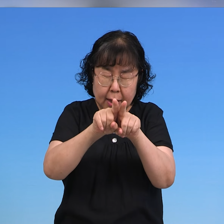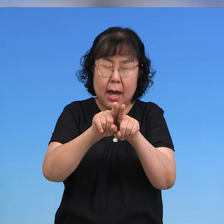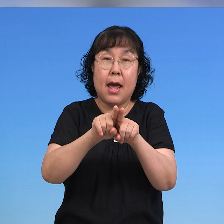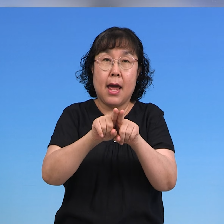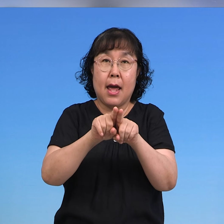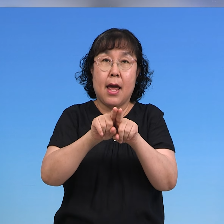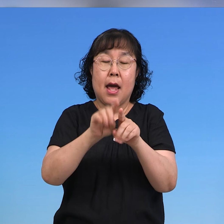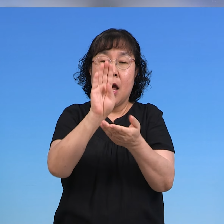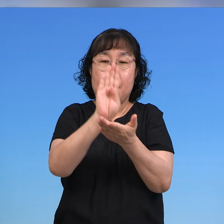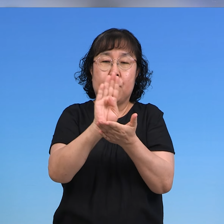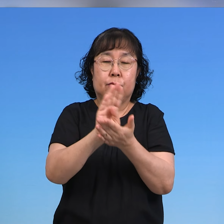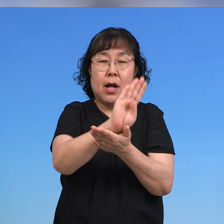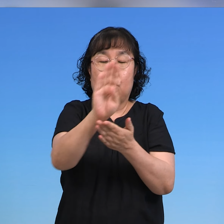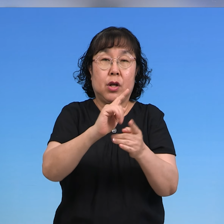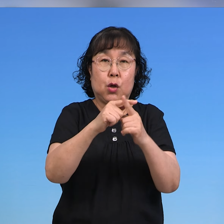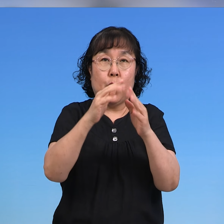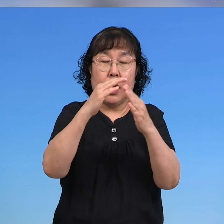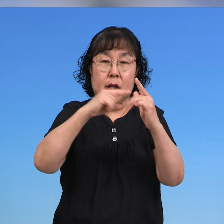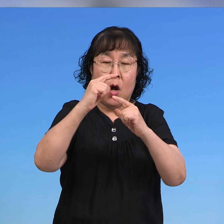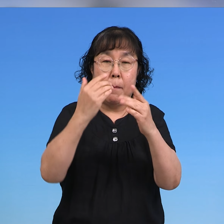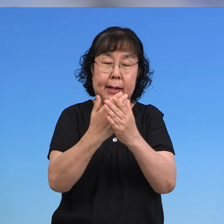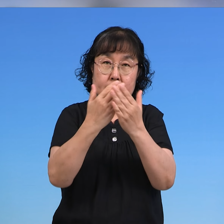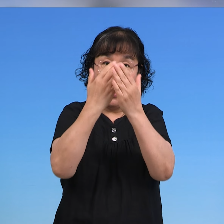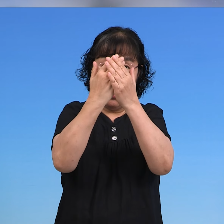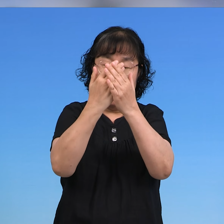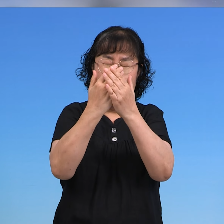이게 하나님께 사로잡힌 상상력이에요.